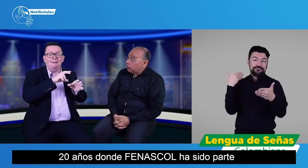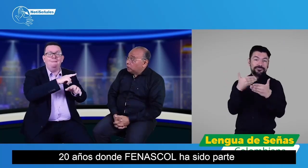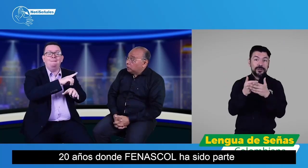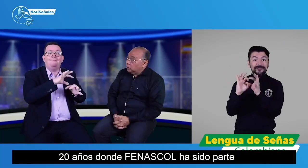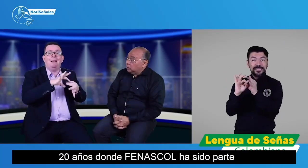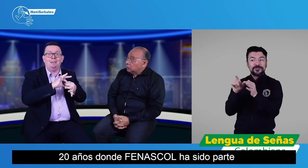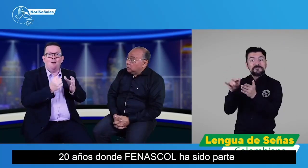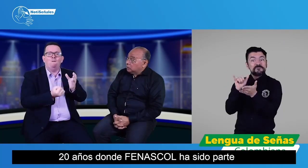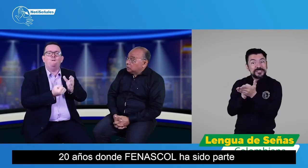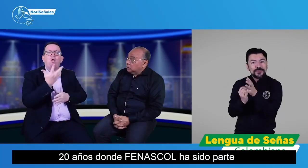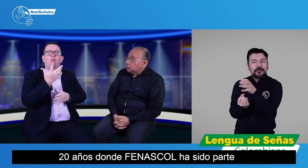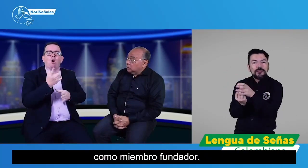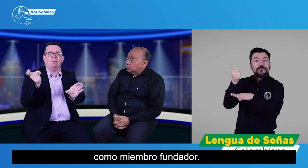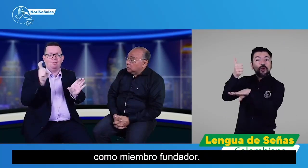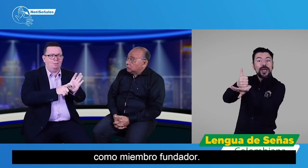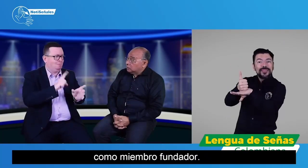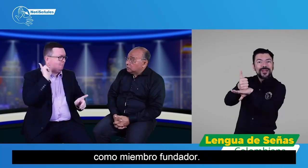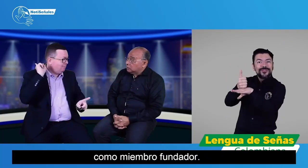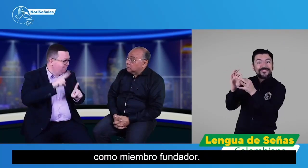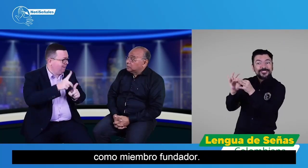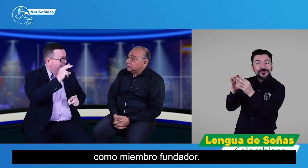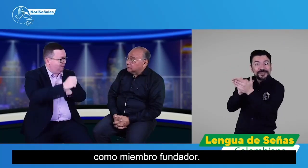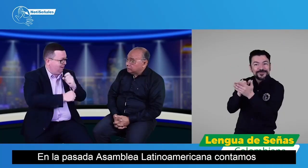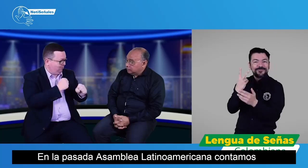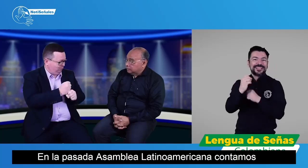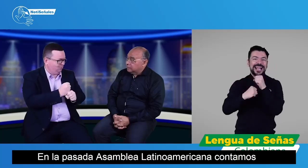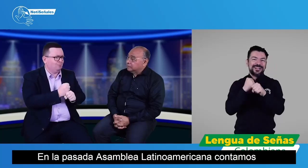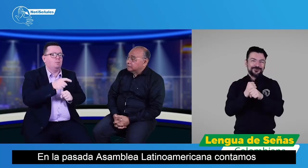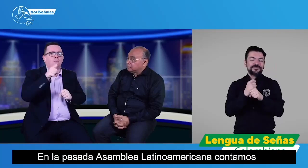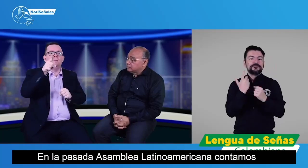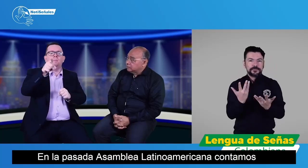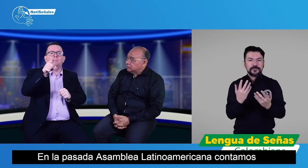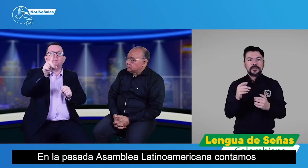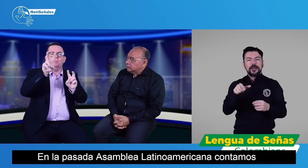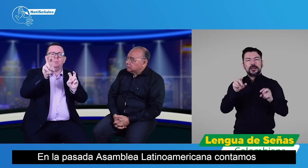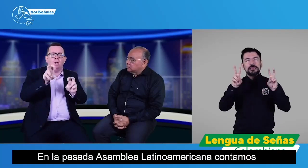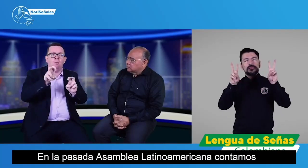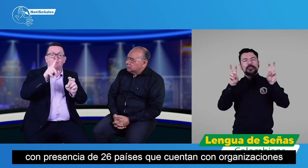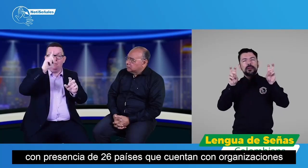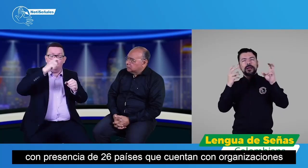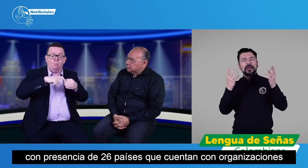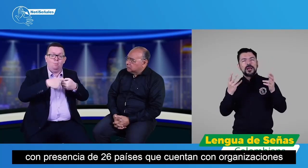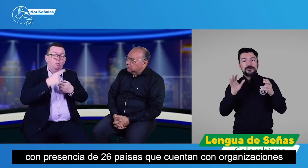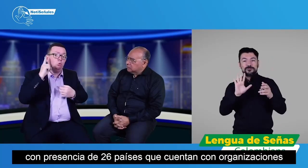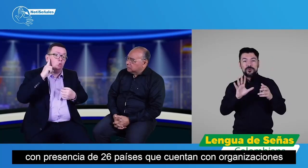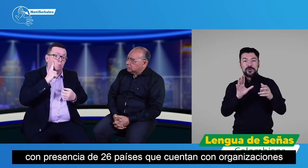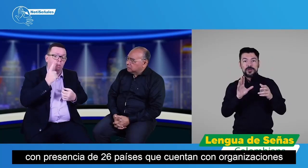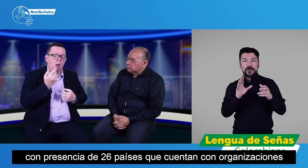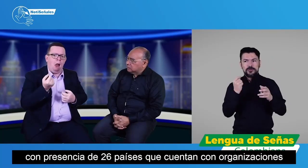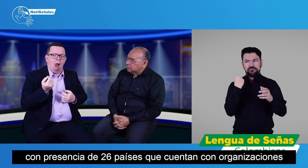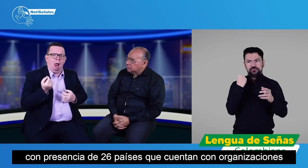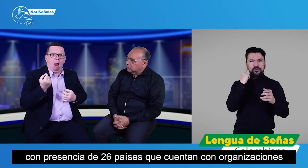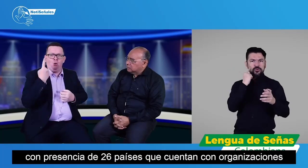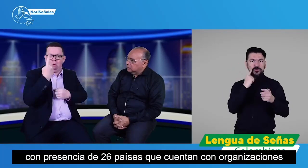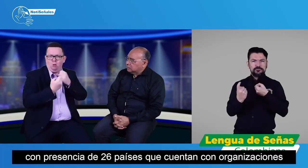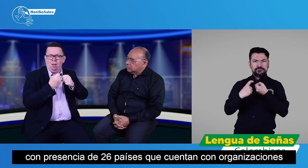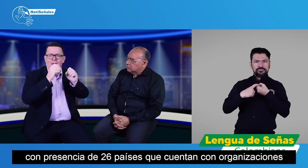FENASCOL ha sido parte como miembro fundador. En la pasada Asamblea Latinoamericana contamos con presencia de 26 países que cuentan con